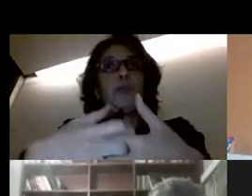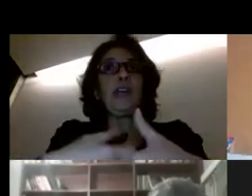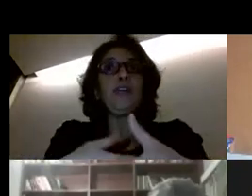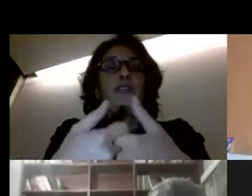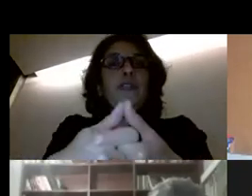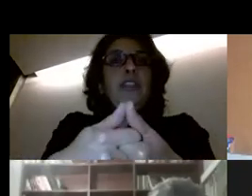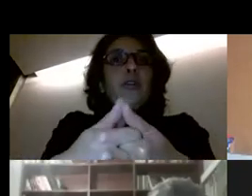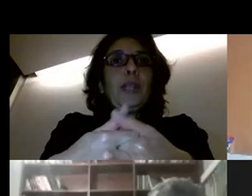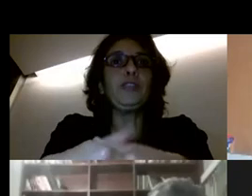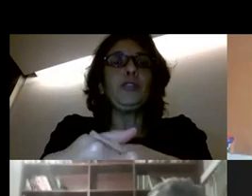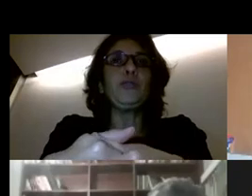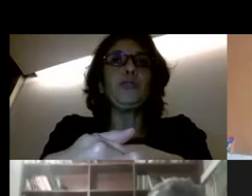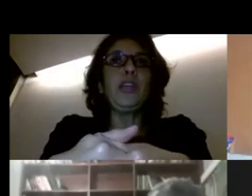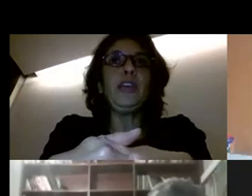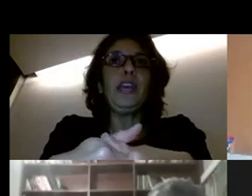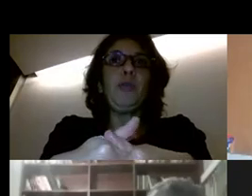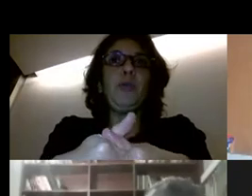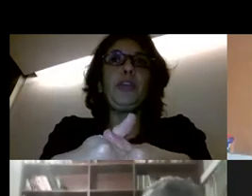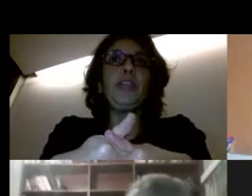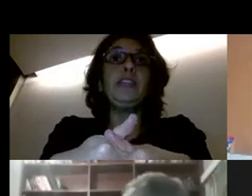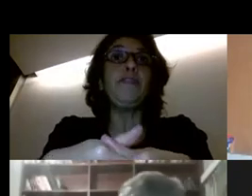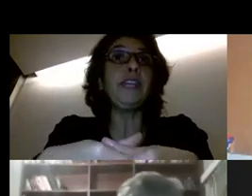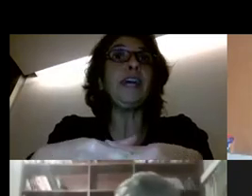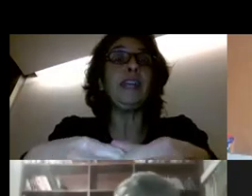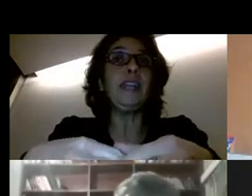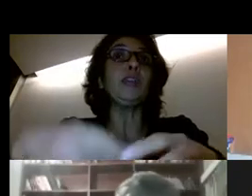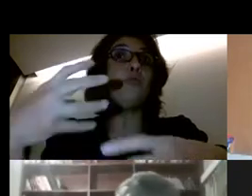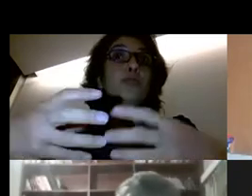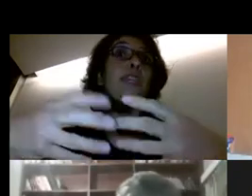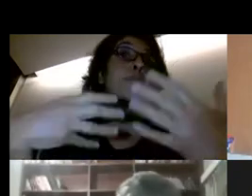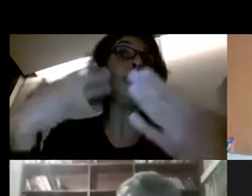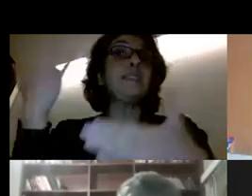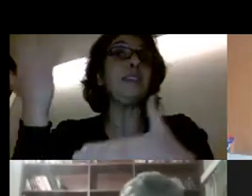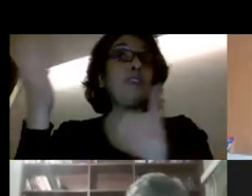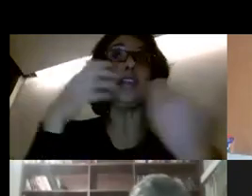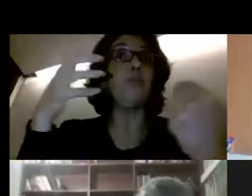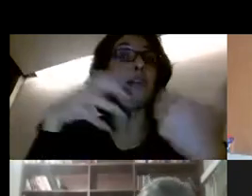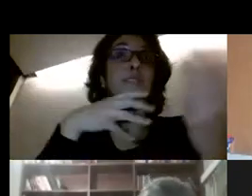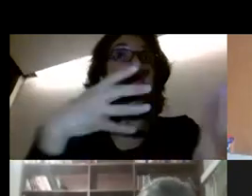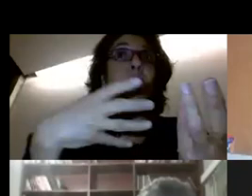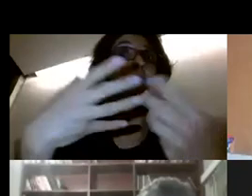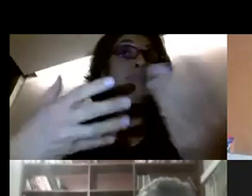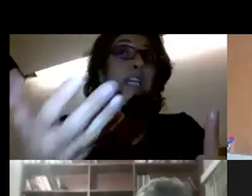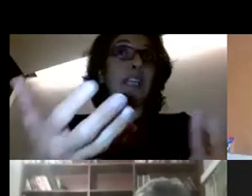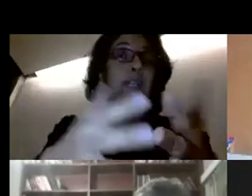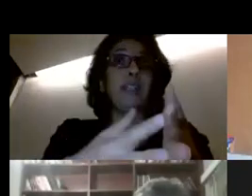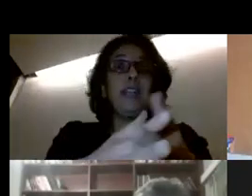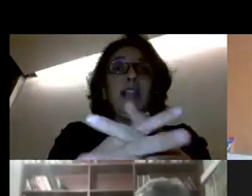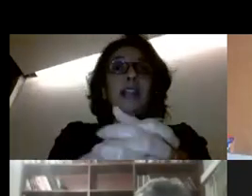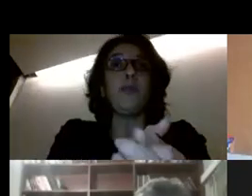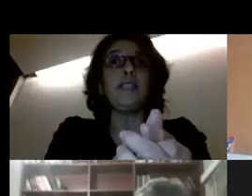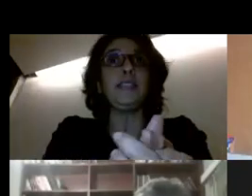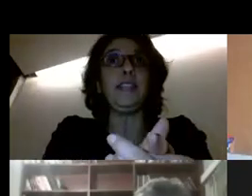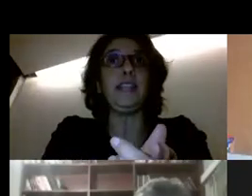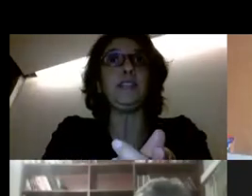trabajos que hemos estado hoy día compartiendo con ustedes, hemos podido identificar recursos que se parecen a otras lenguas y que están presentes